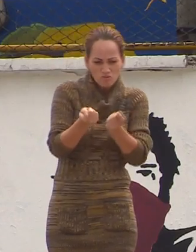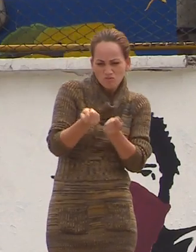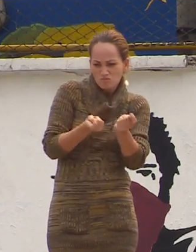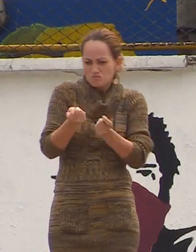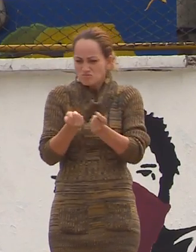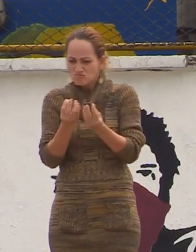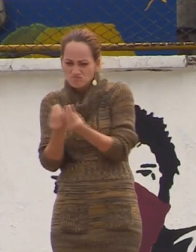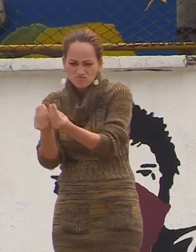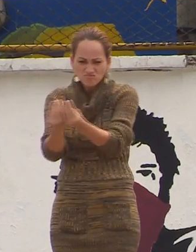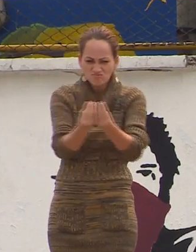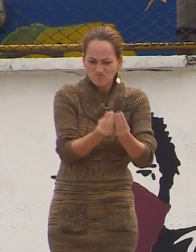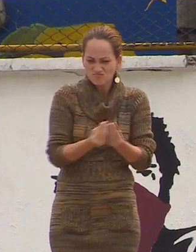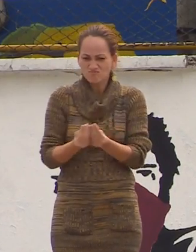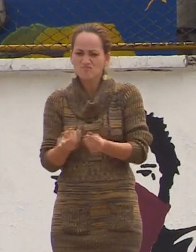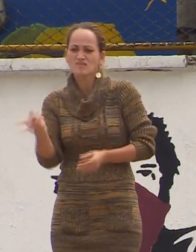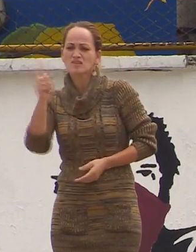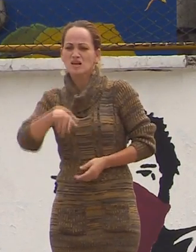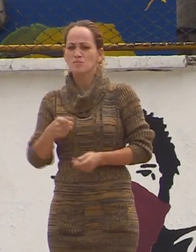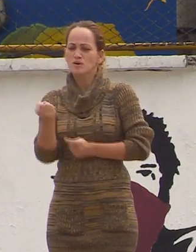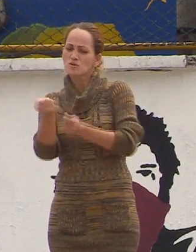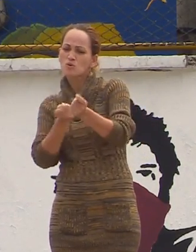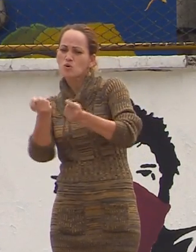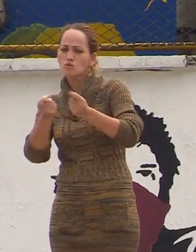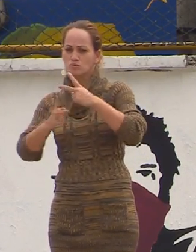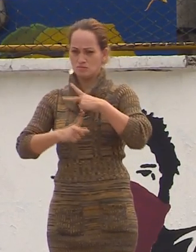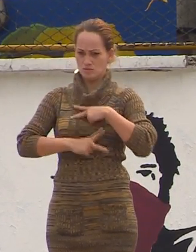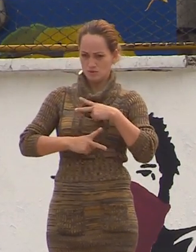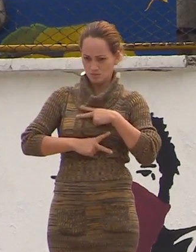y autorregulación individual.